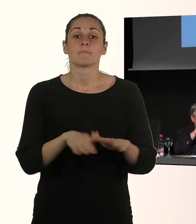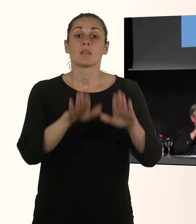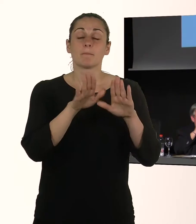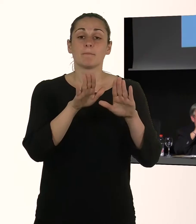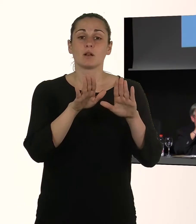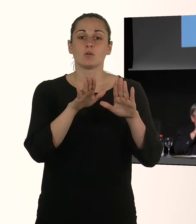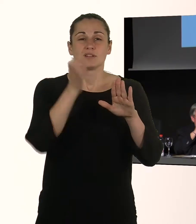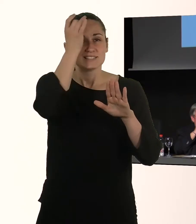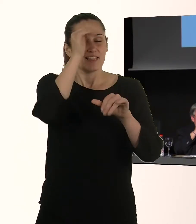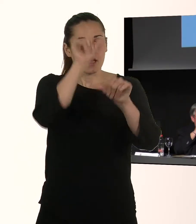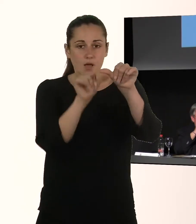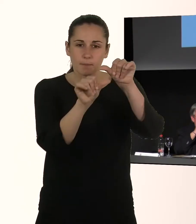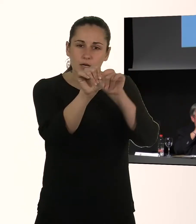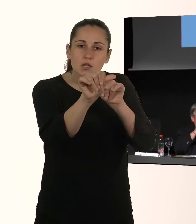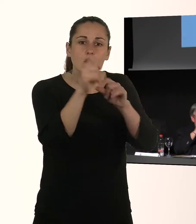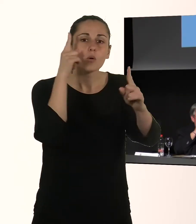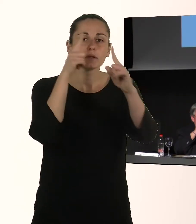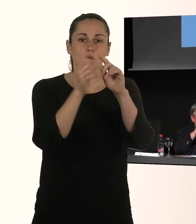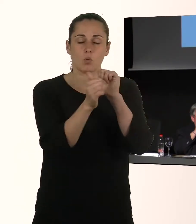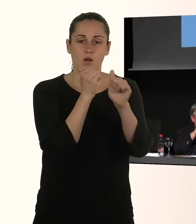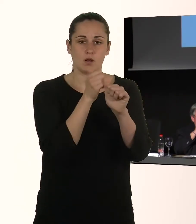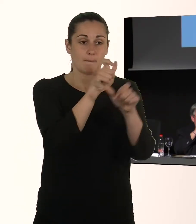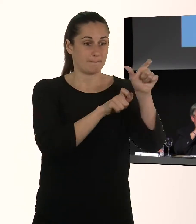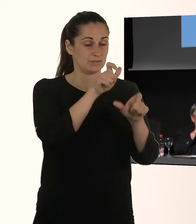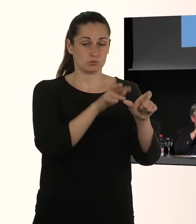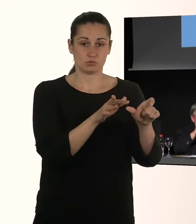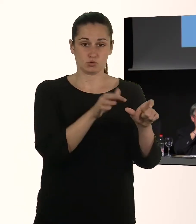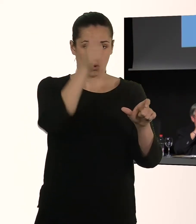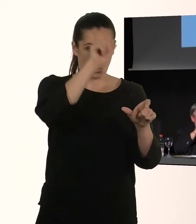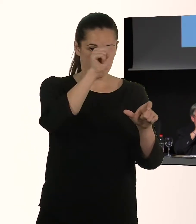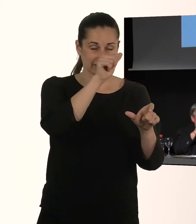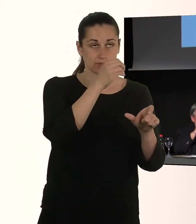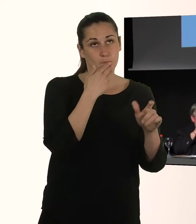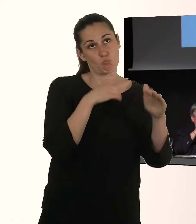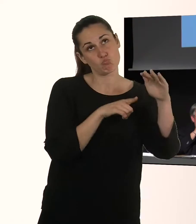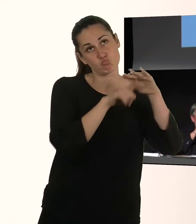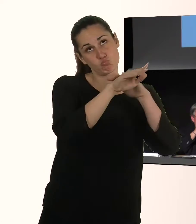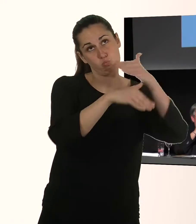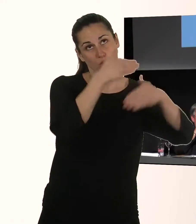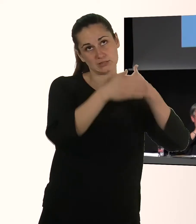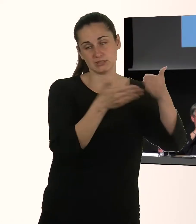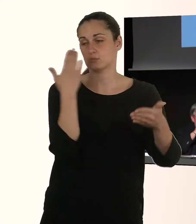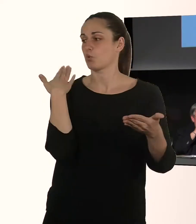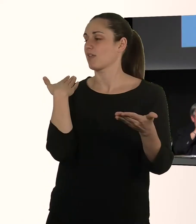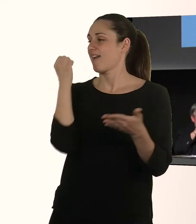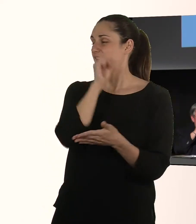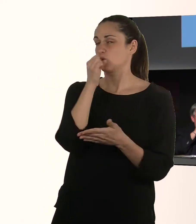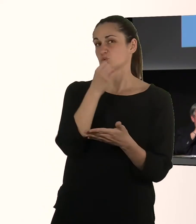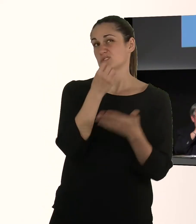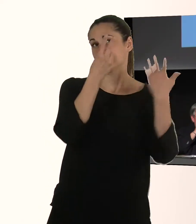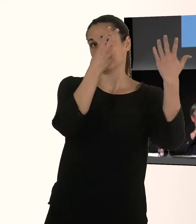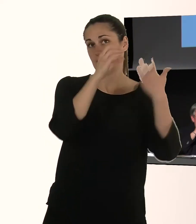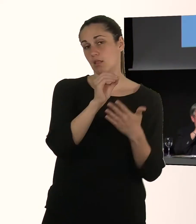esta idea, su expectativa era que todos los varones progresistas, al menos los progresistas, estamos en los años 70, 80, 90,